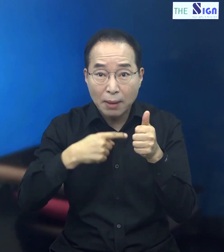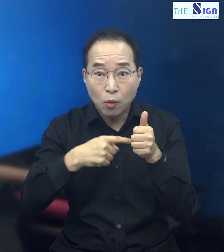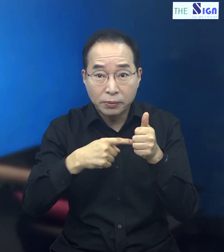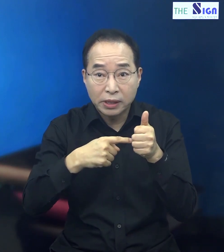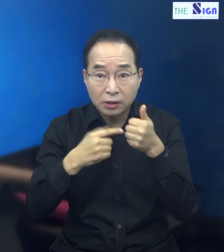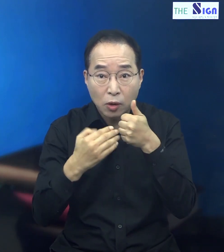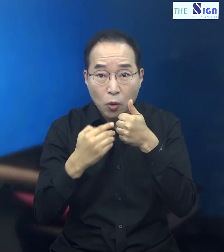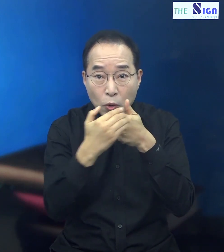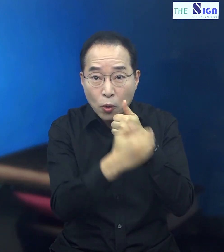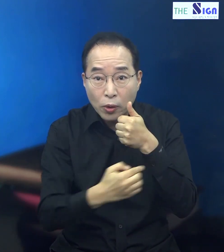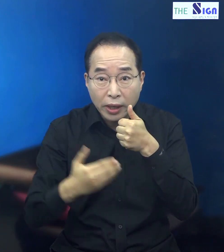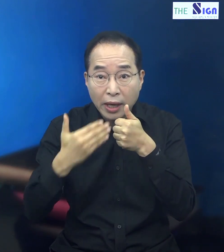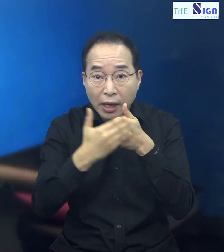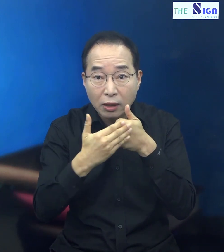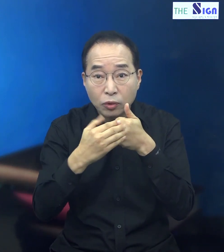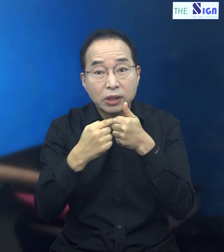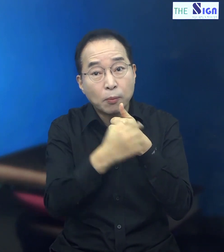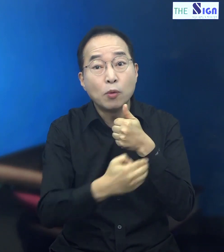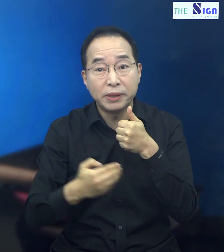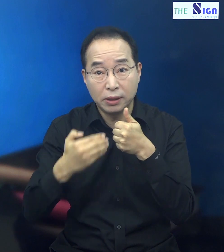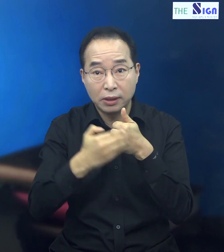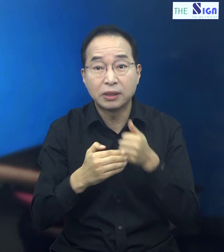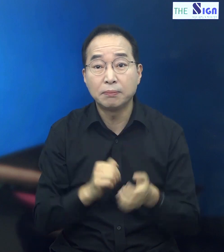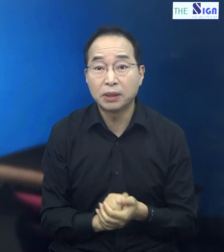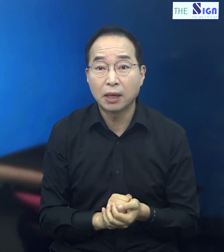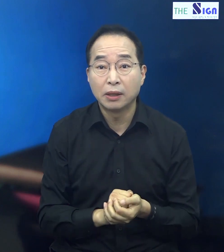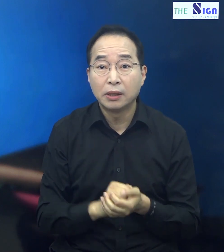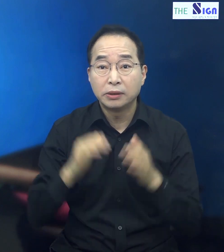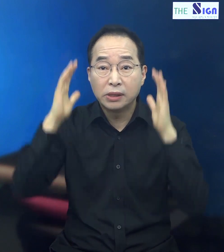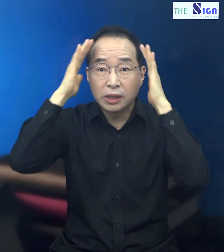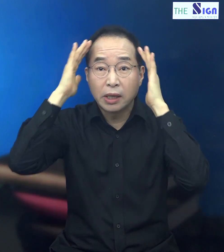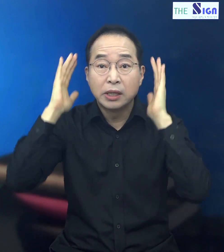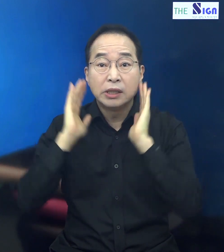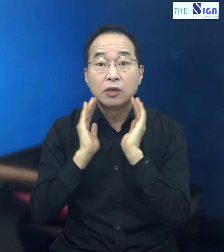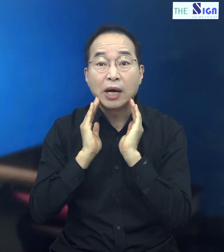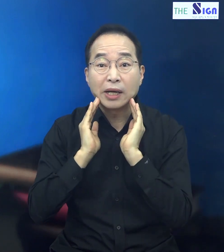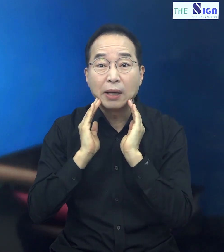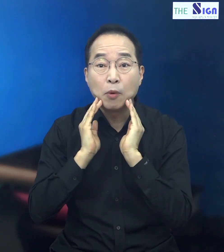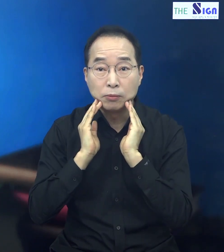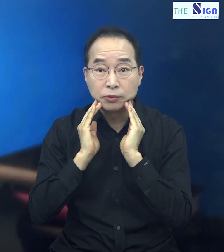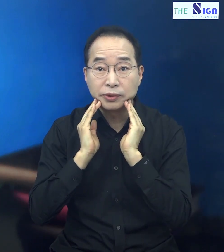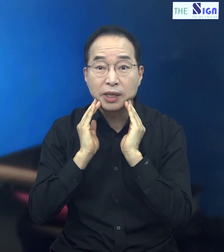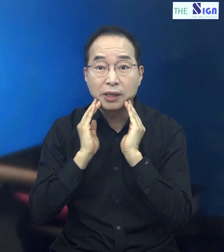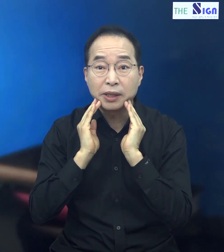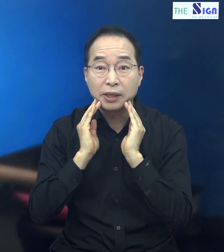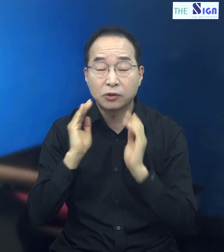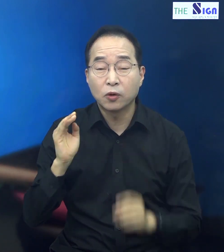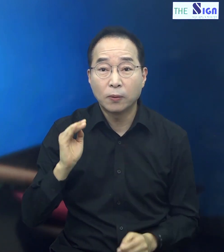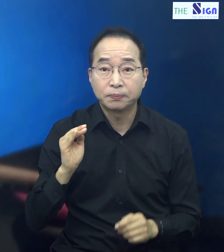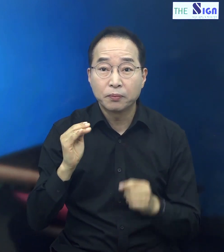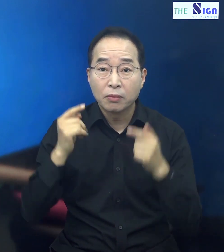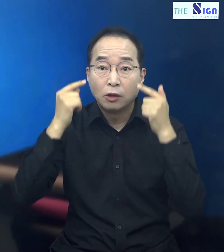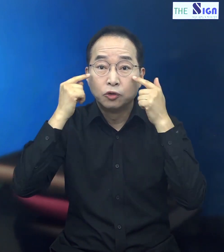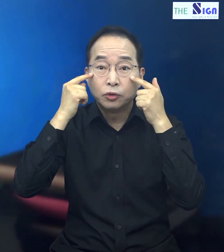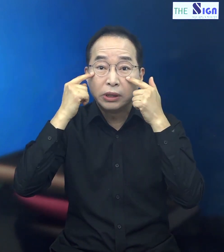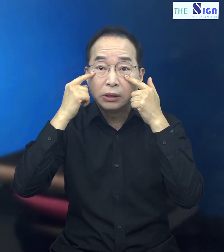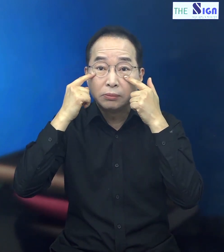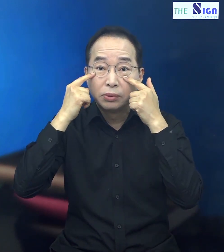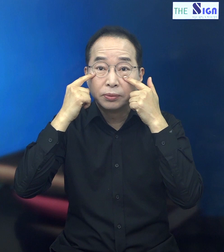몸이 돼서 이렇게 해도 이제 몸이 됩니다. 근데 이제 이걸 하나의 몸으로 생각을 해가지고 눈 있는